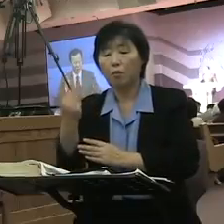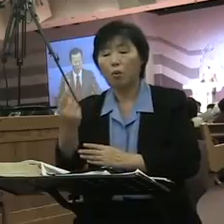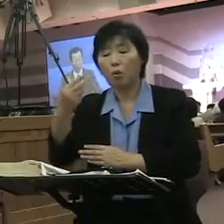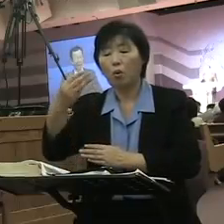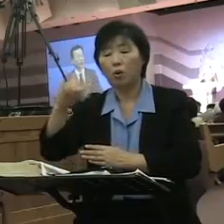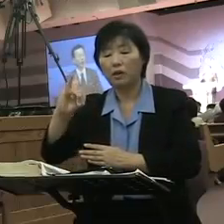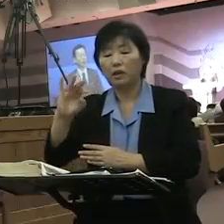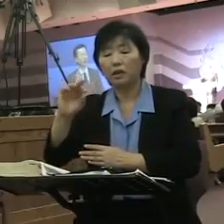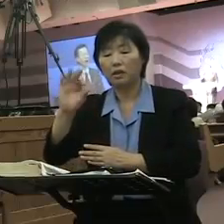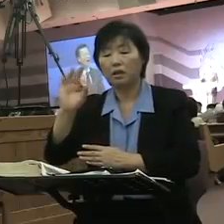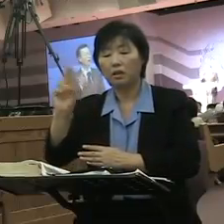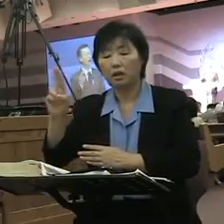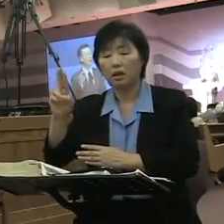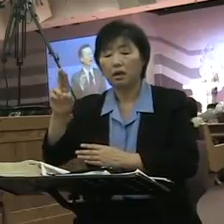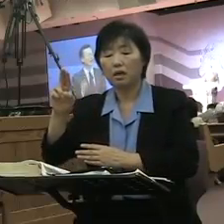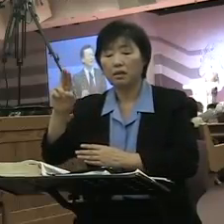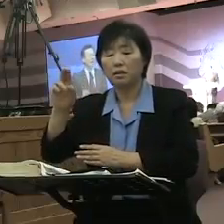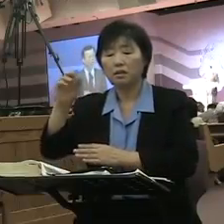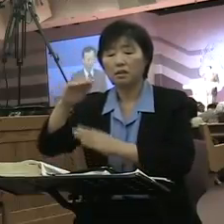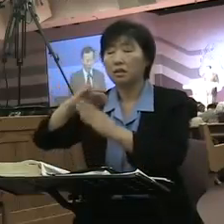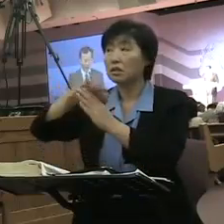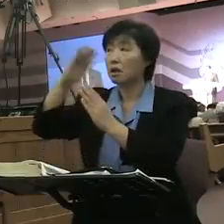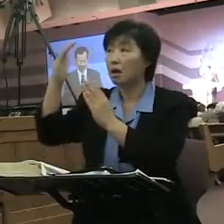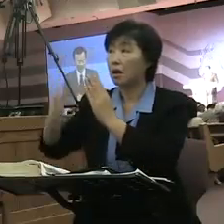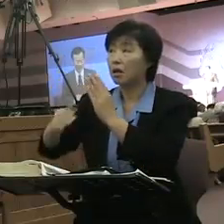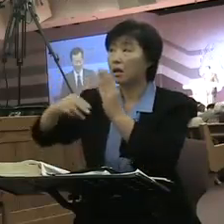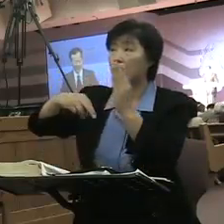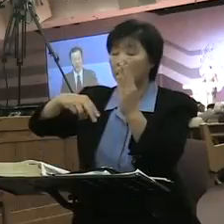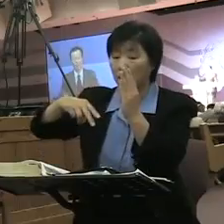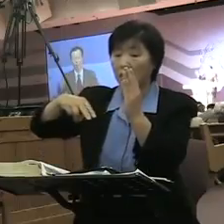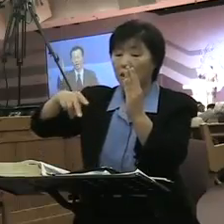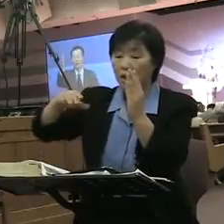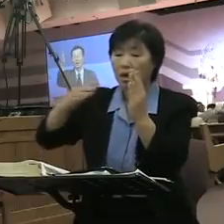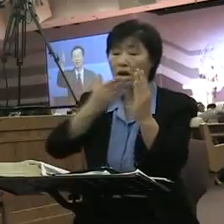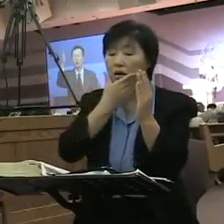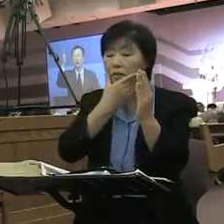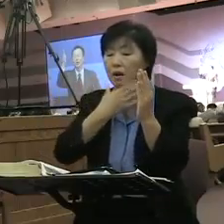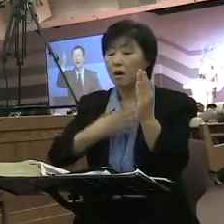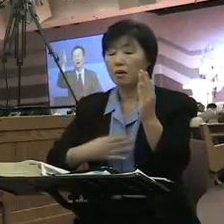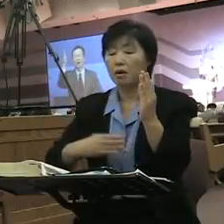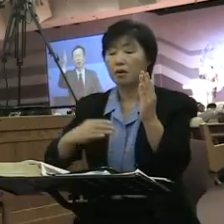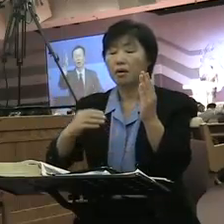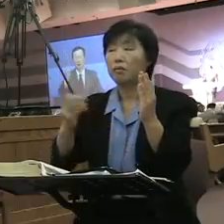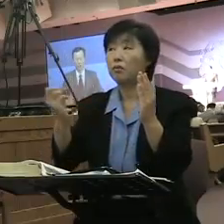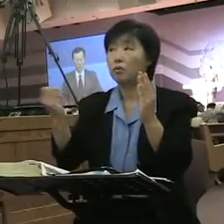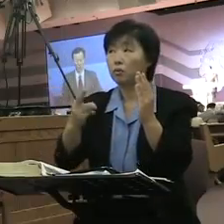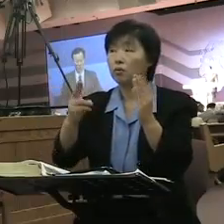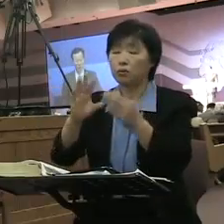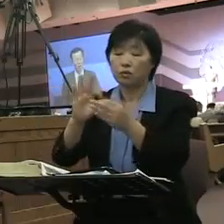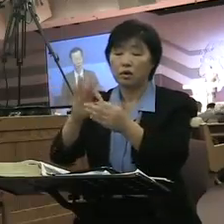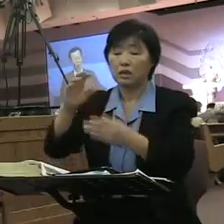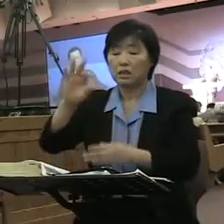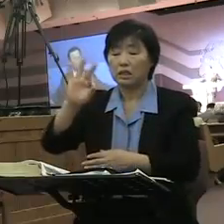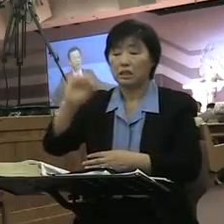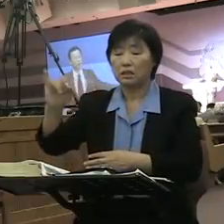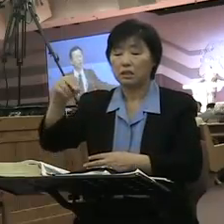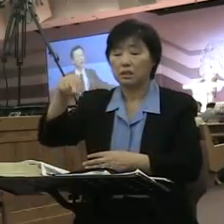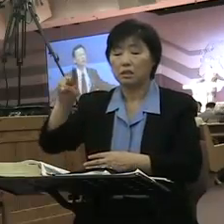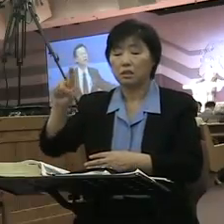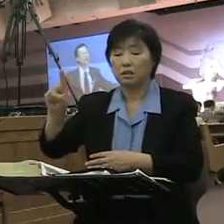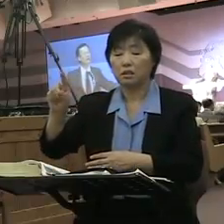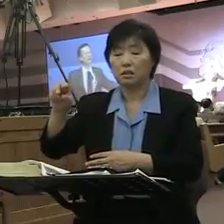향하여 3일 동안 걸었던 아브라함과 이삭이 나옵니다. 이제 모리아 산을 향하여 올라가면서